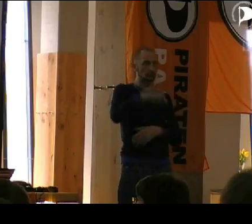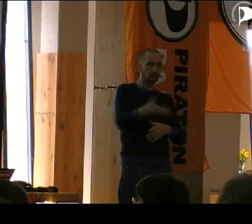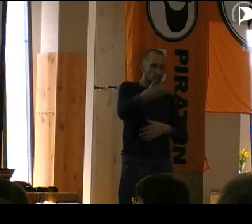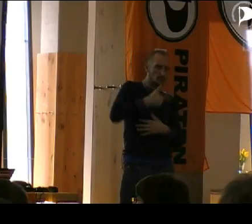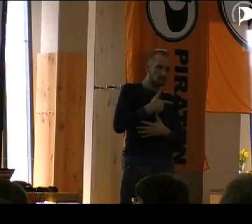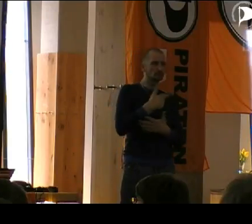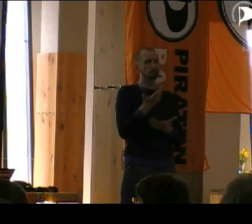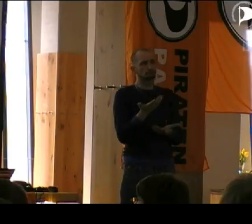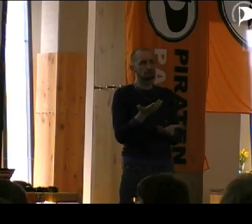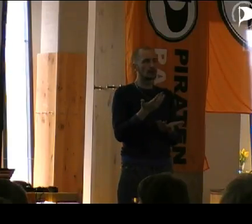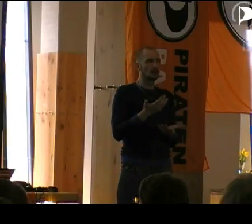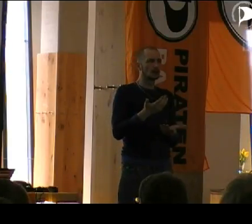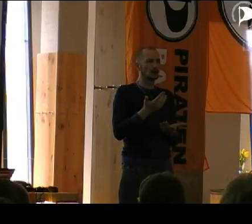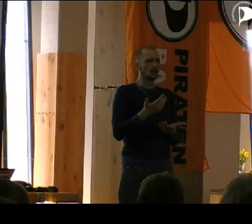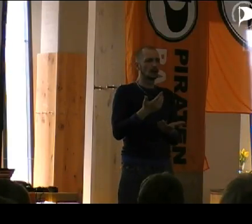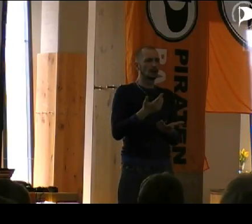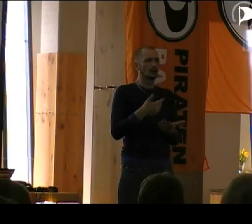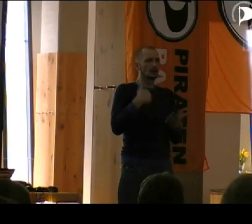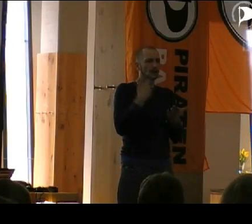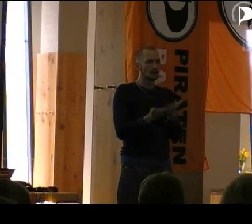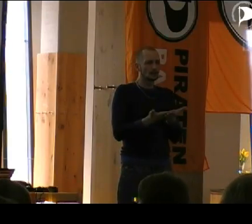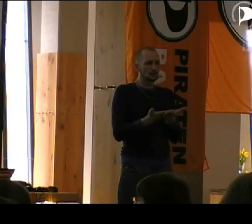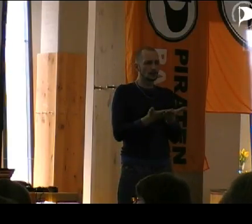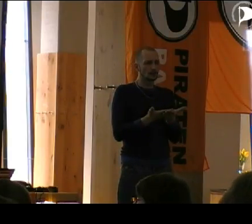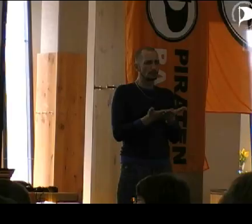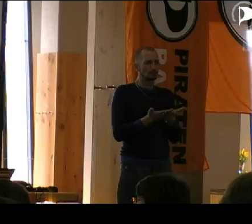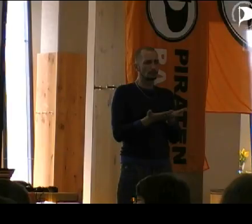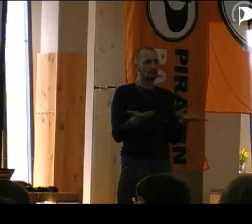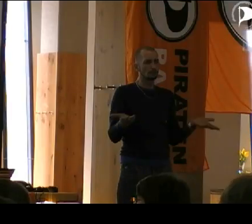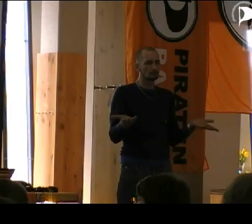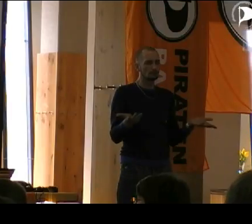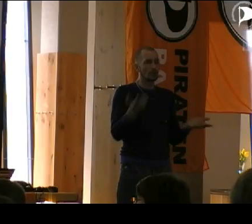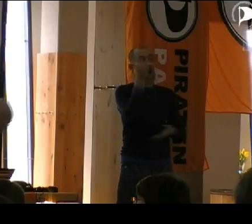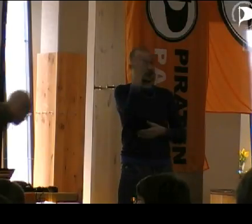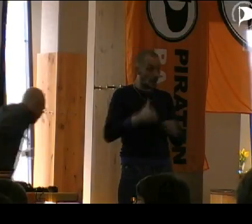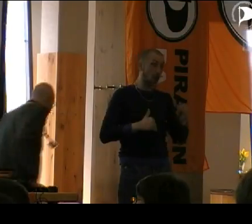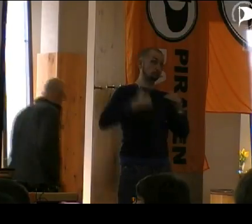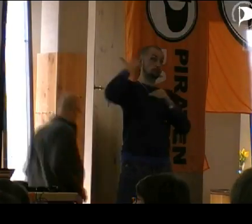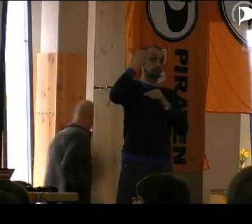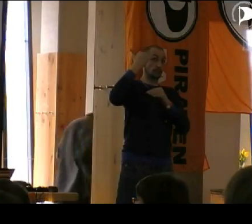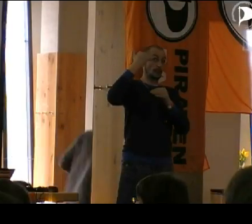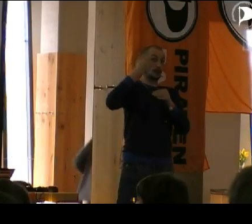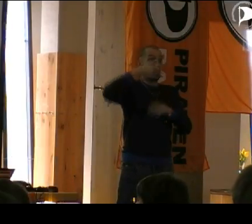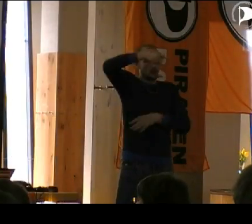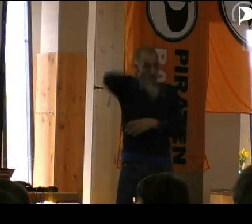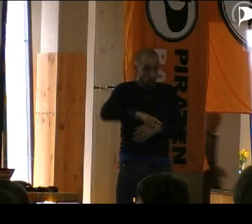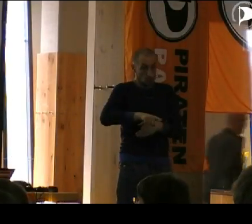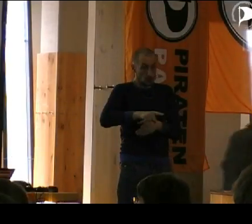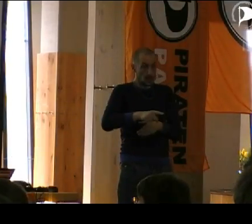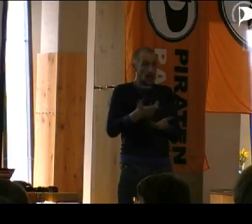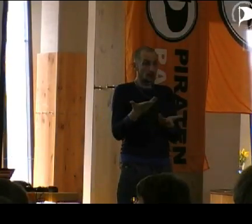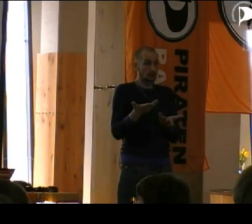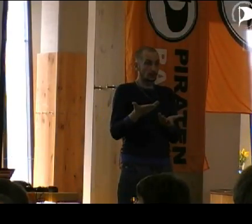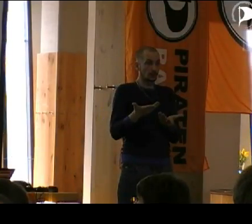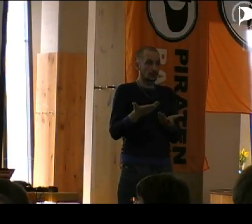und es gibt ja auch durchaus deutliche steigerung was ist monatliche aufgaben angehen dass er fordert